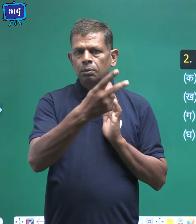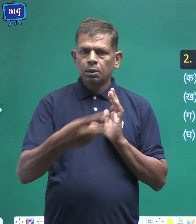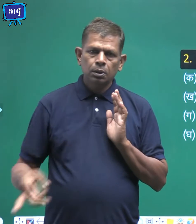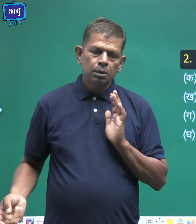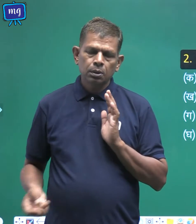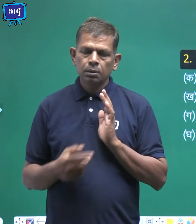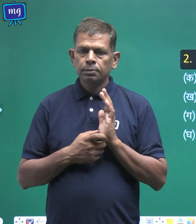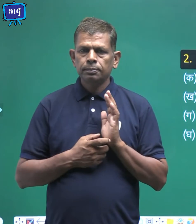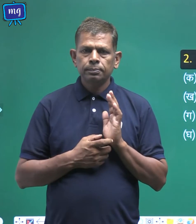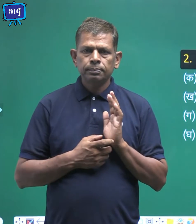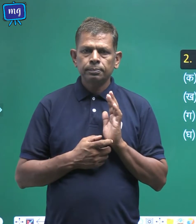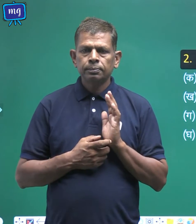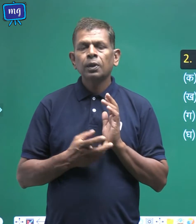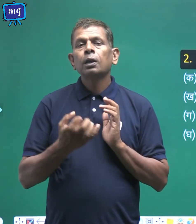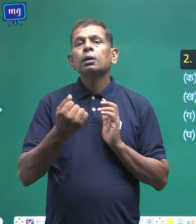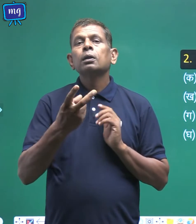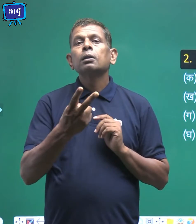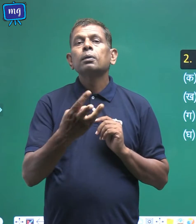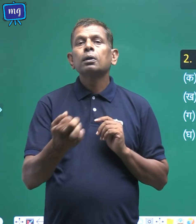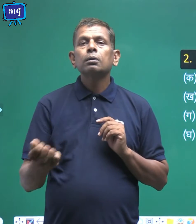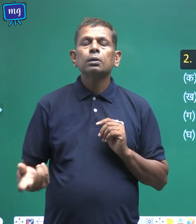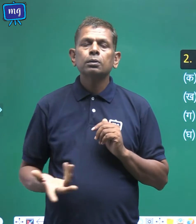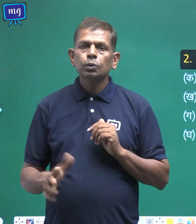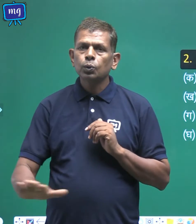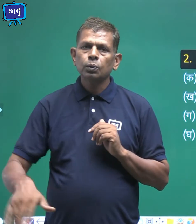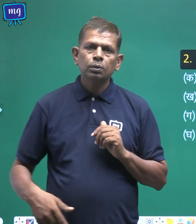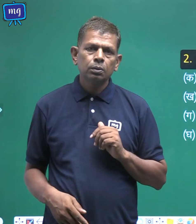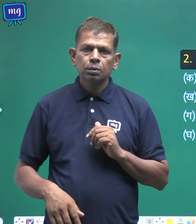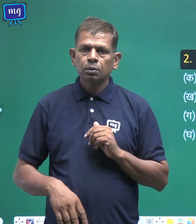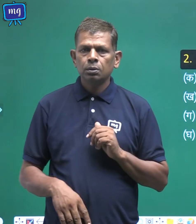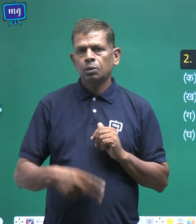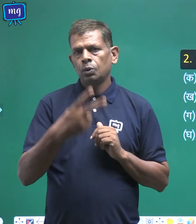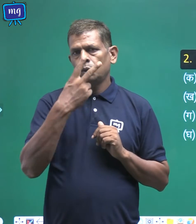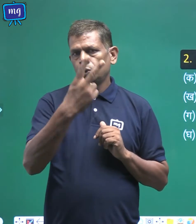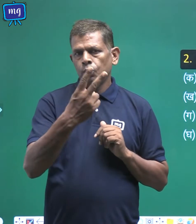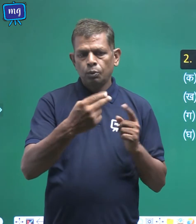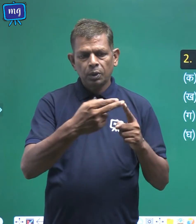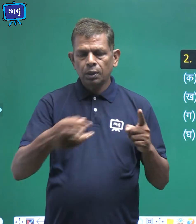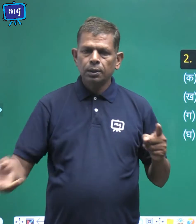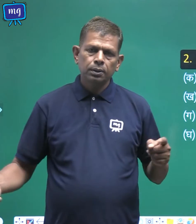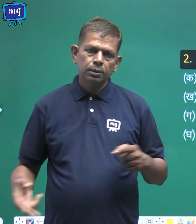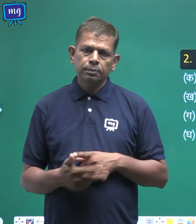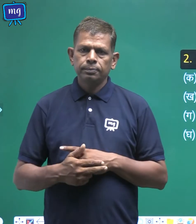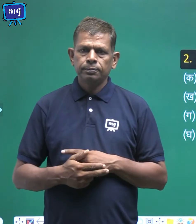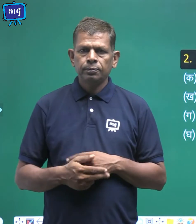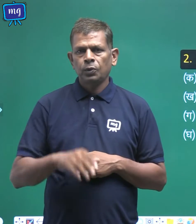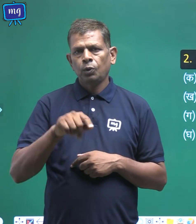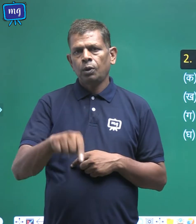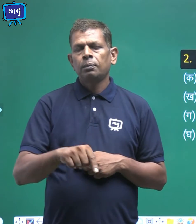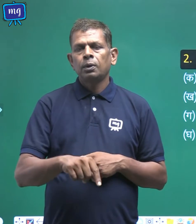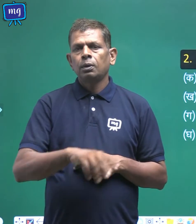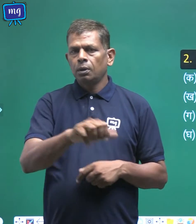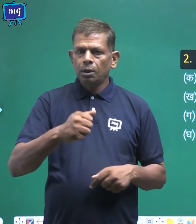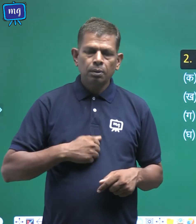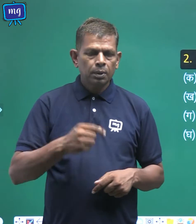के। कितने प्रकार के होते हैं बच्चों? 2 प्रकार के। तो हम यहाँ ब्रैकेट